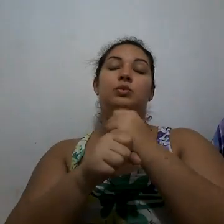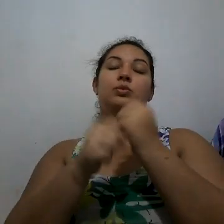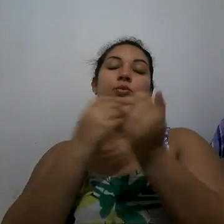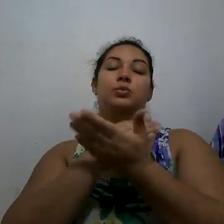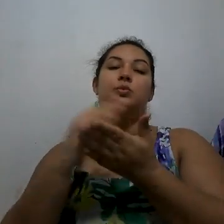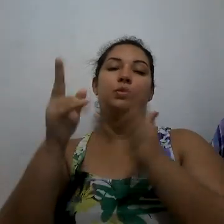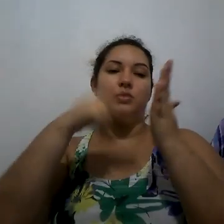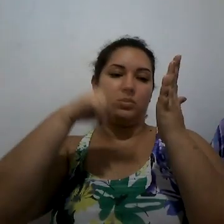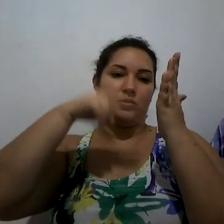análise, ok?